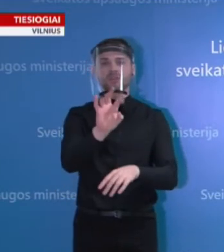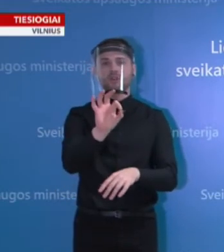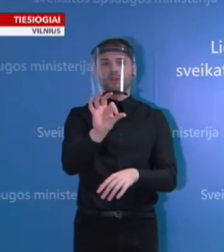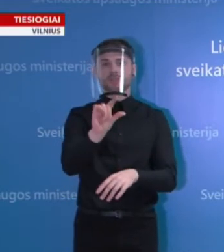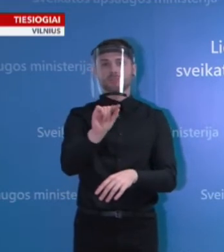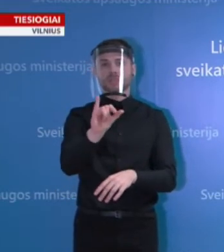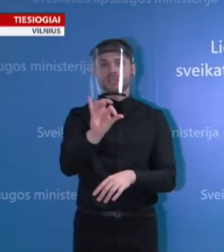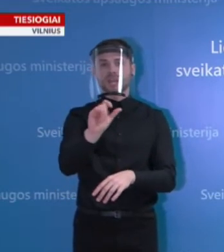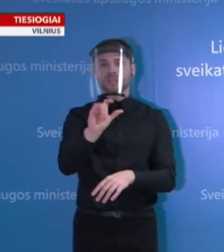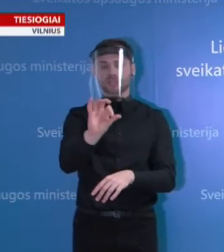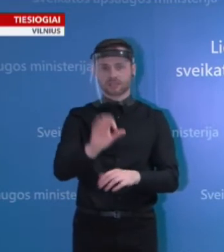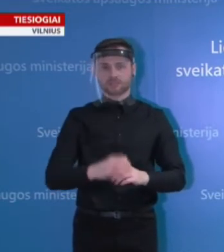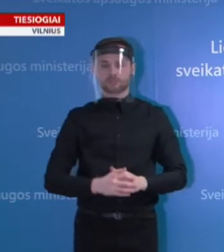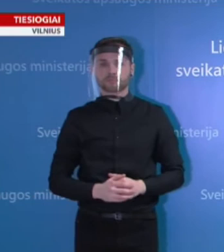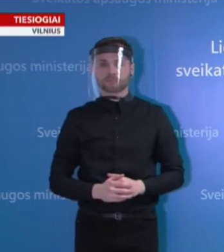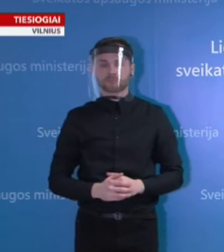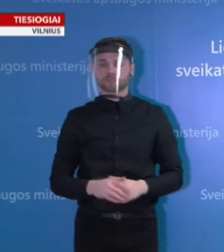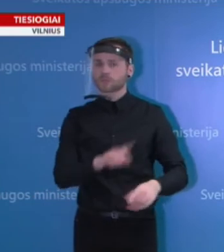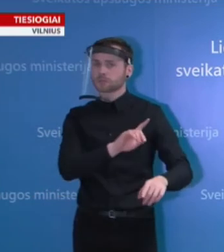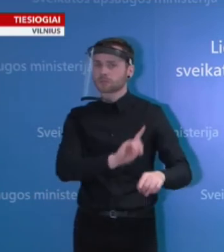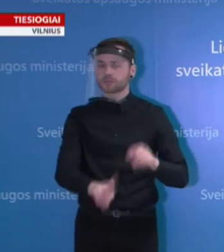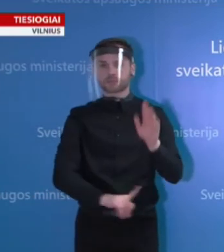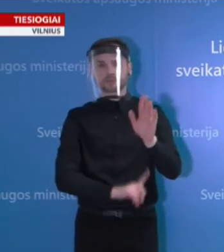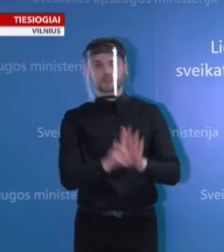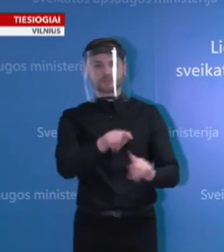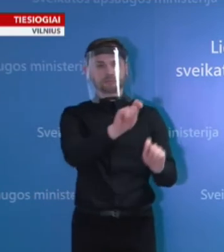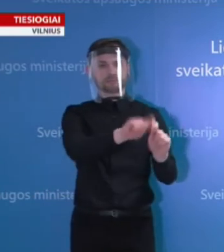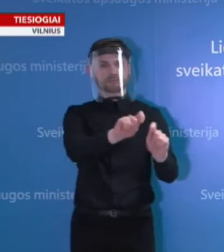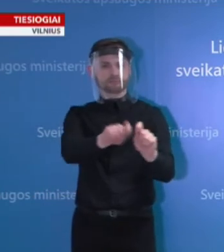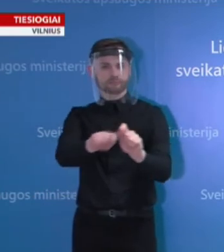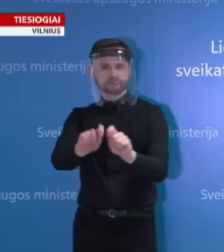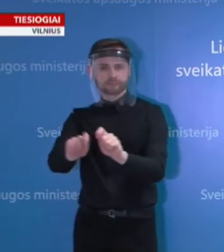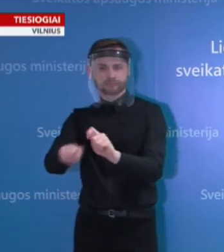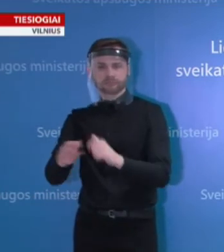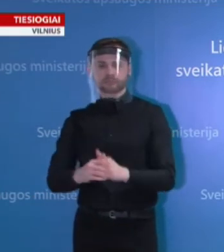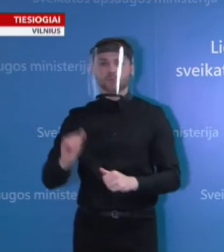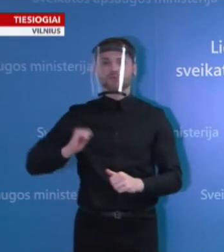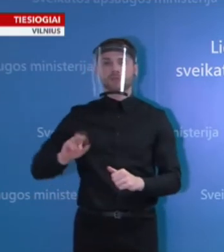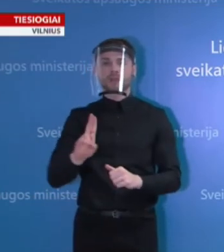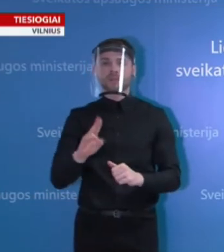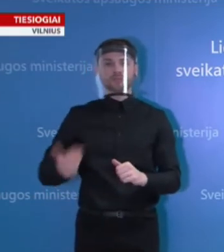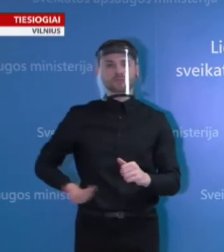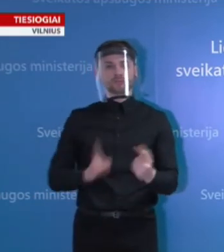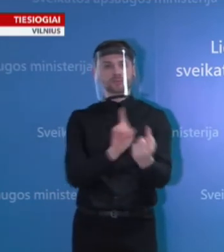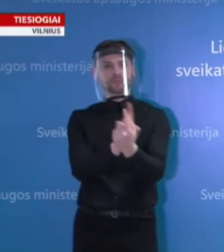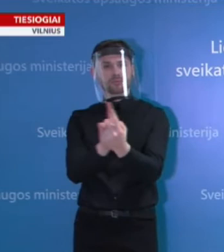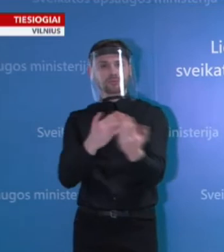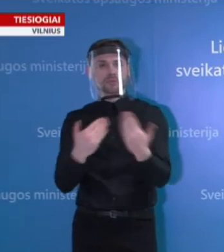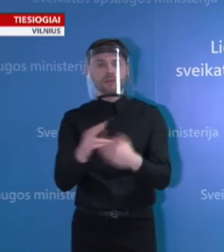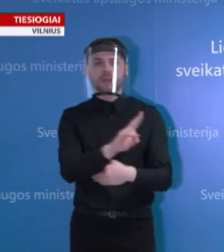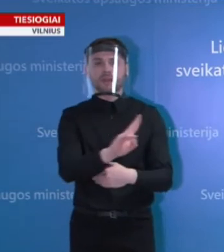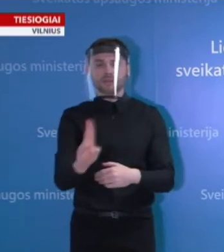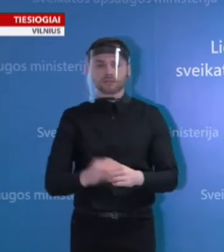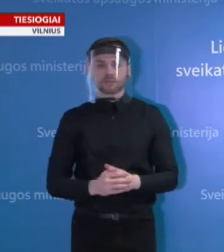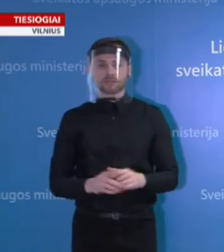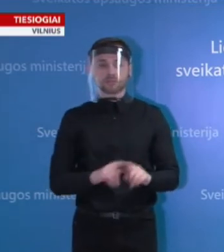buvo pradėta atvejo epidemiologinė diagnostika, kontaktinių asmenų išaiškinimas, susirgančių